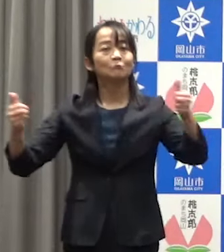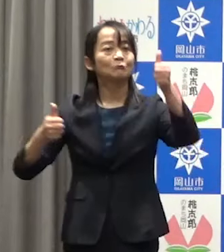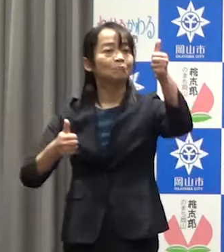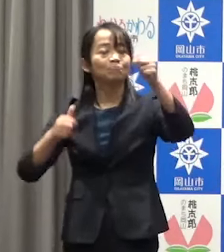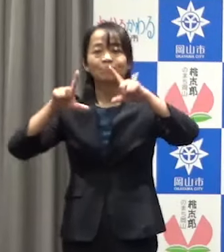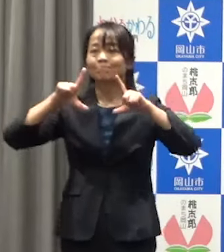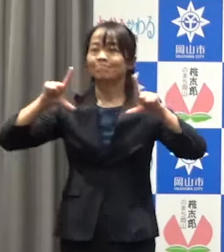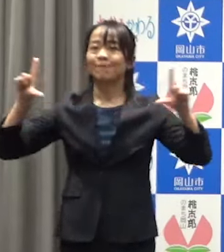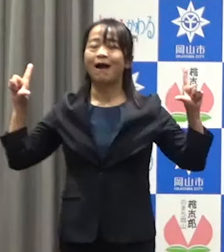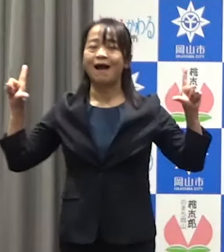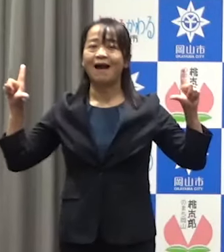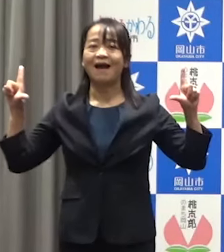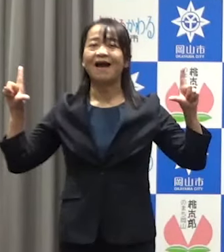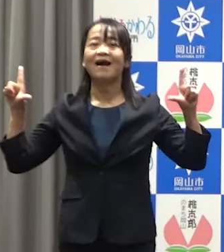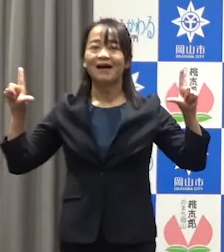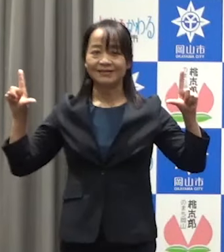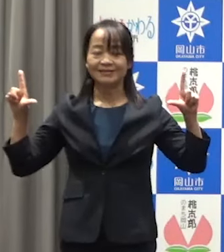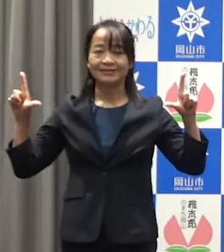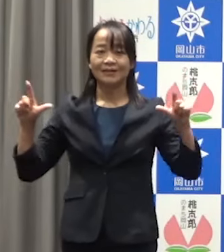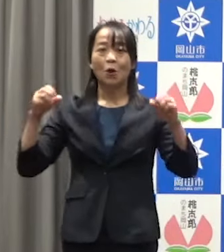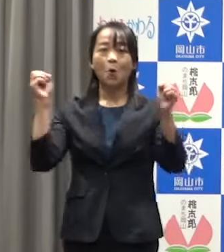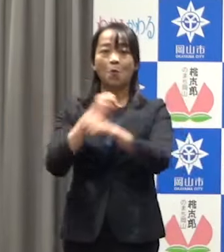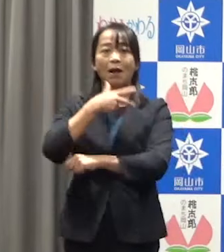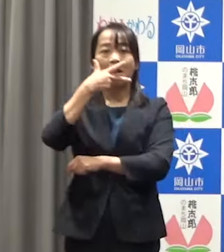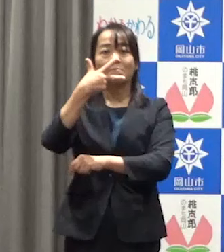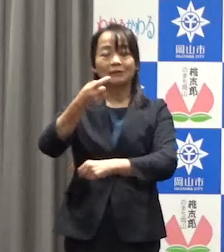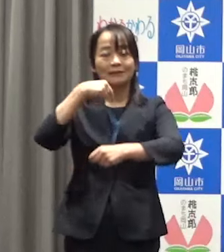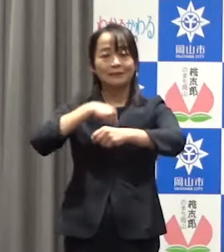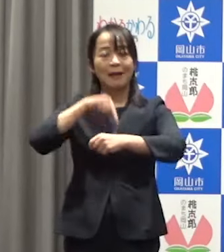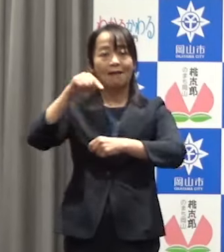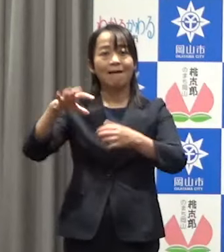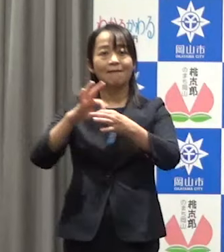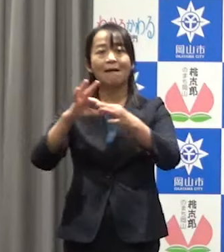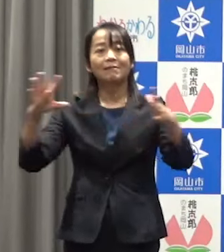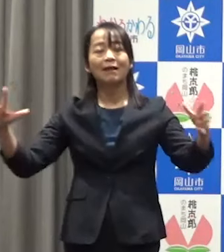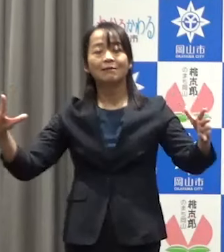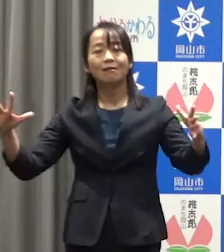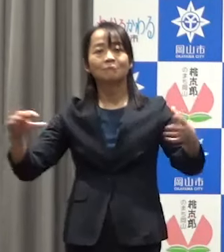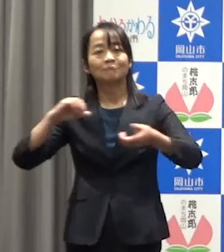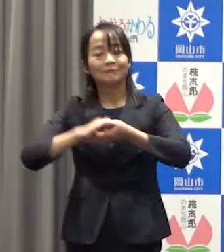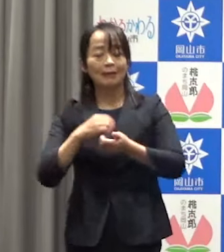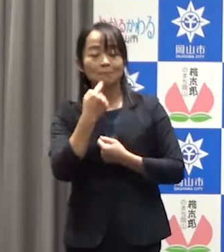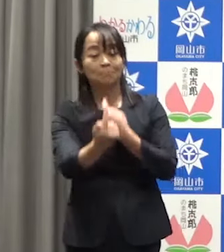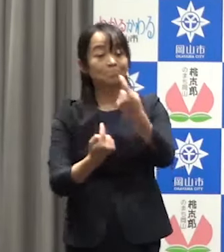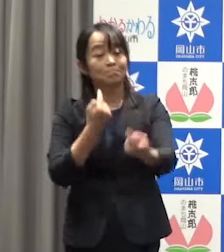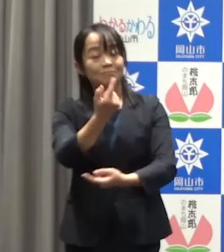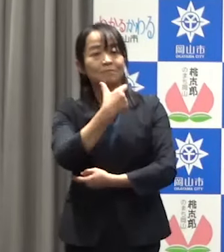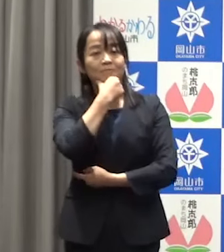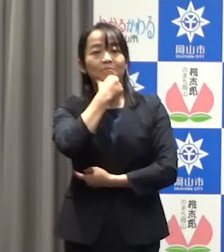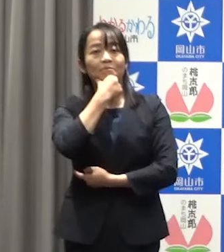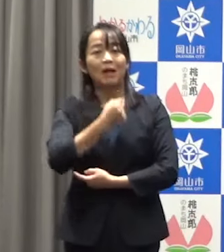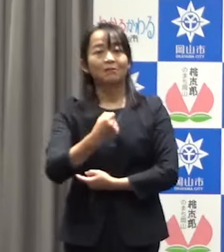市内外の多くのお客様にぜひ足を運んでいただきたいと思います。